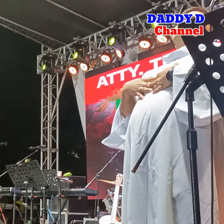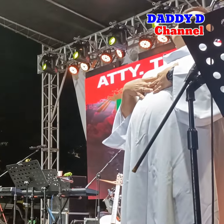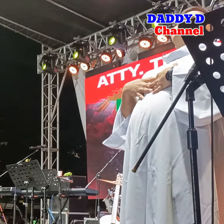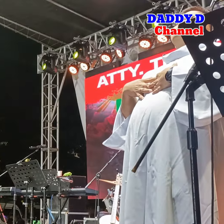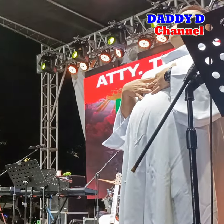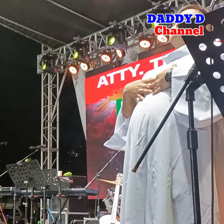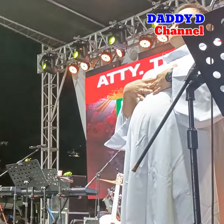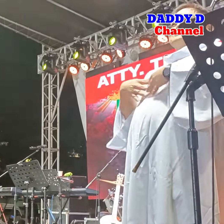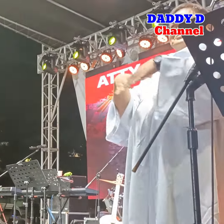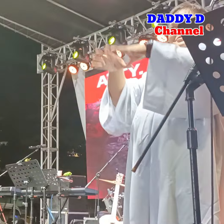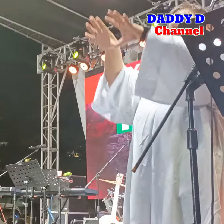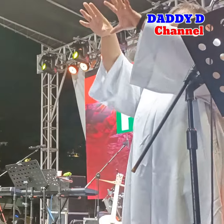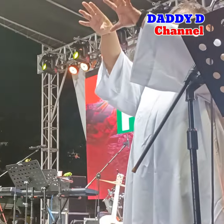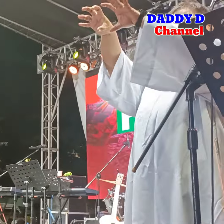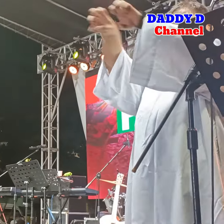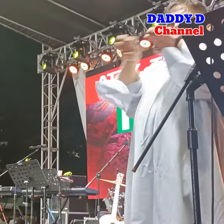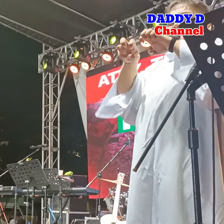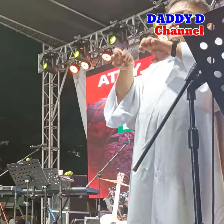Singilin na natin,